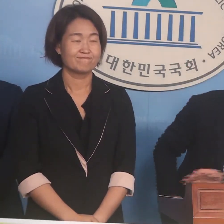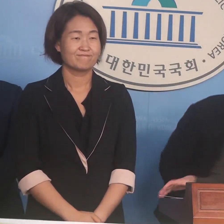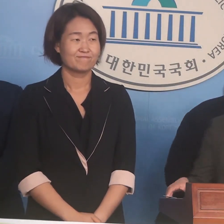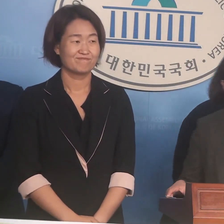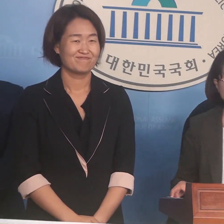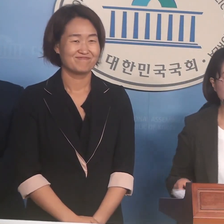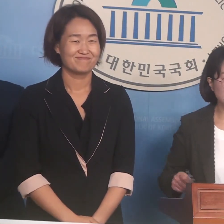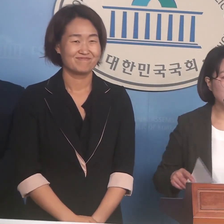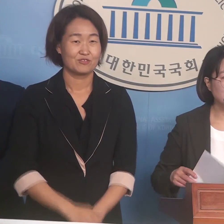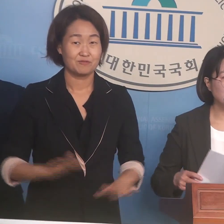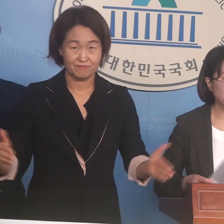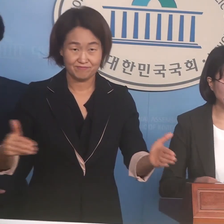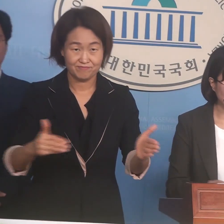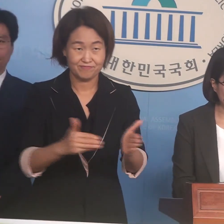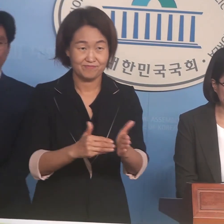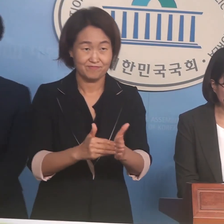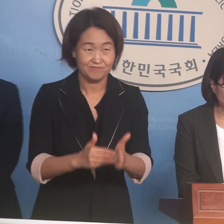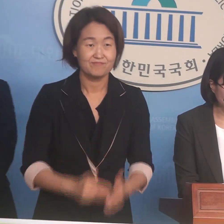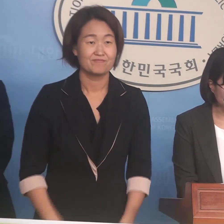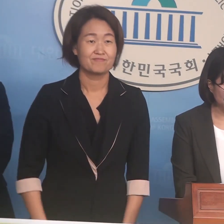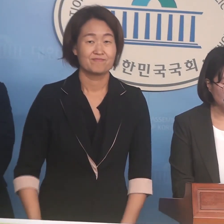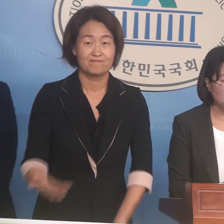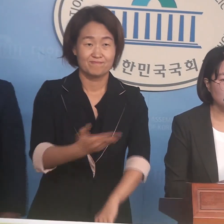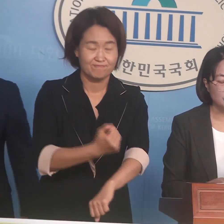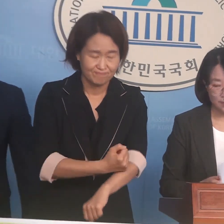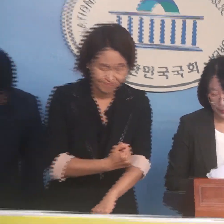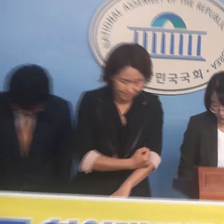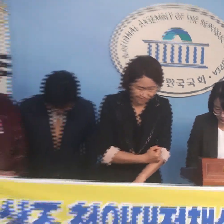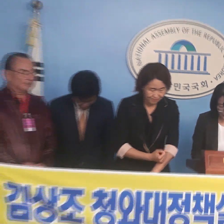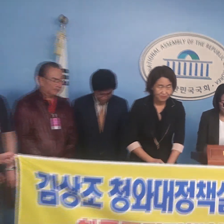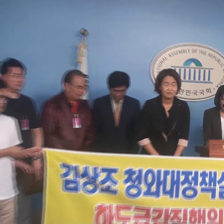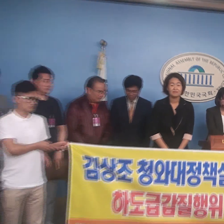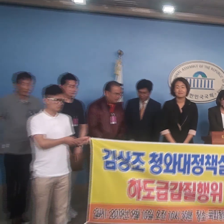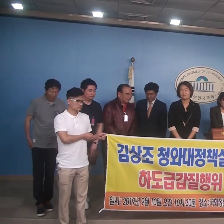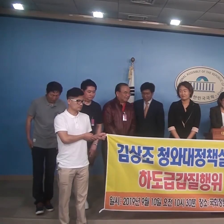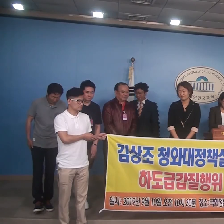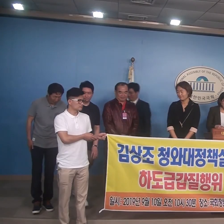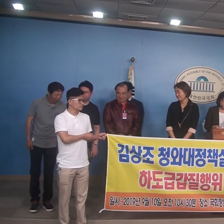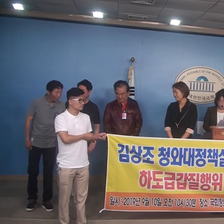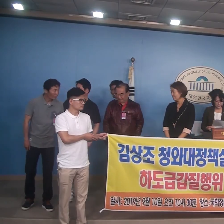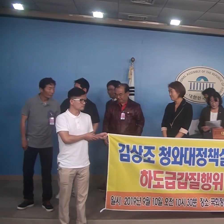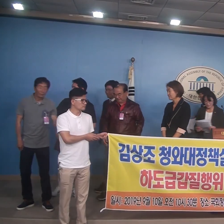기자회견 마치겠습니다. 기자회견 수고하셨습니다.